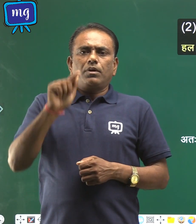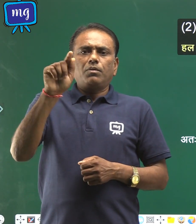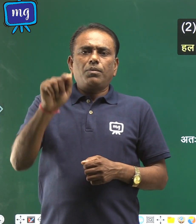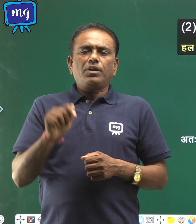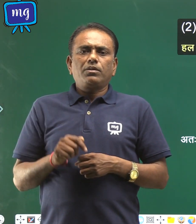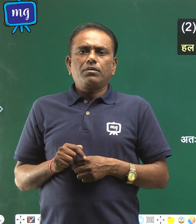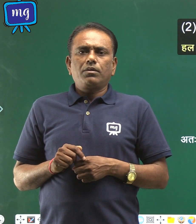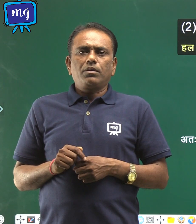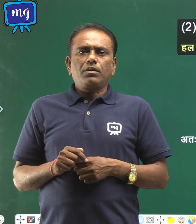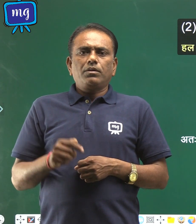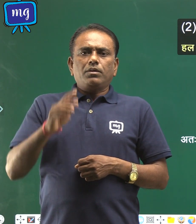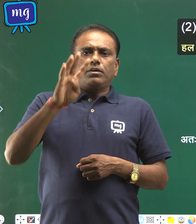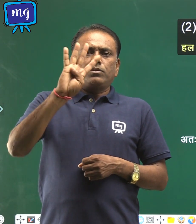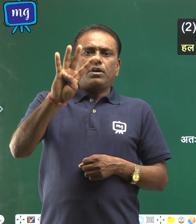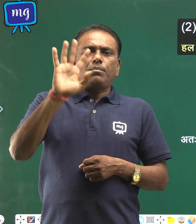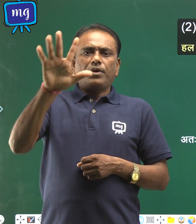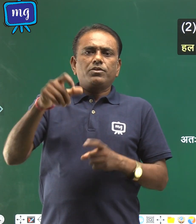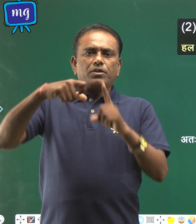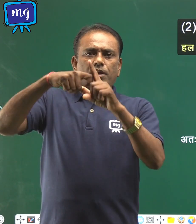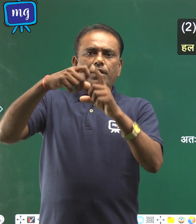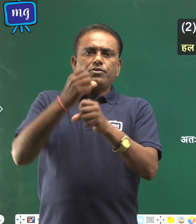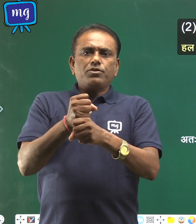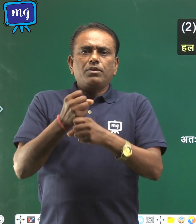अनुपात 45 किलोग्राम